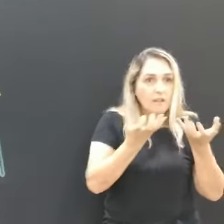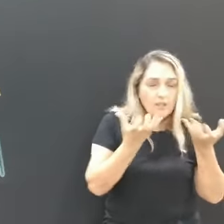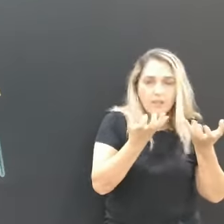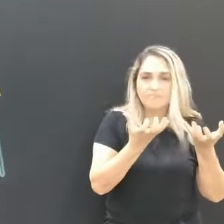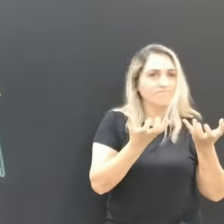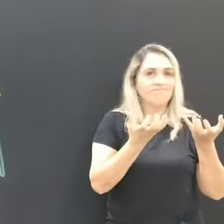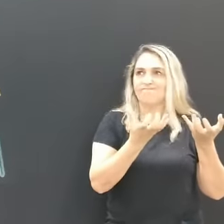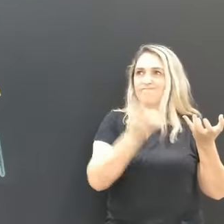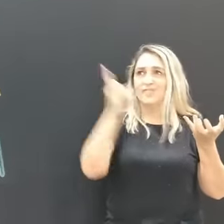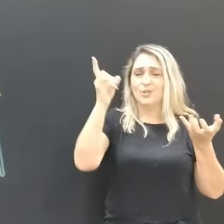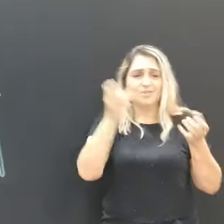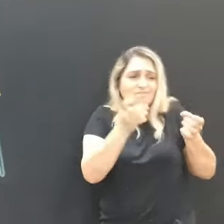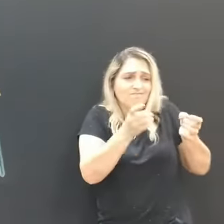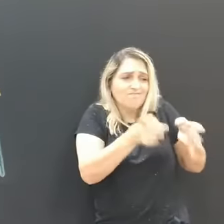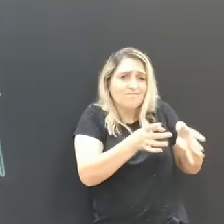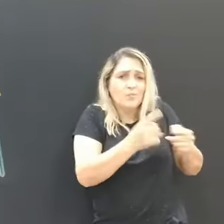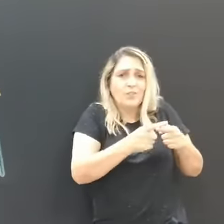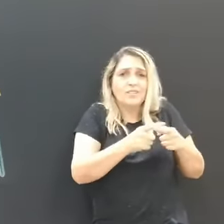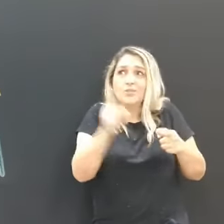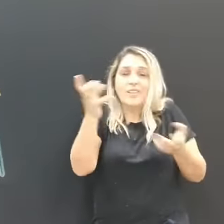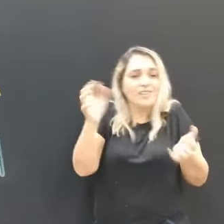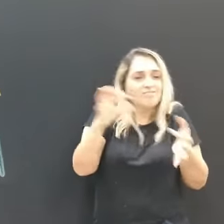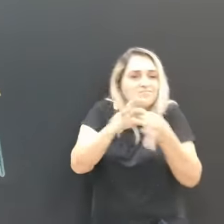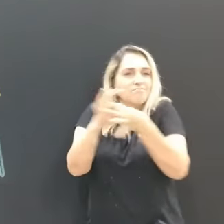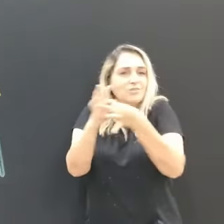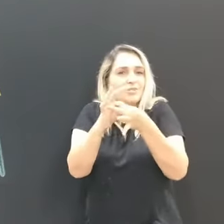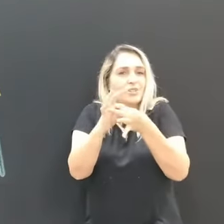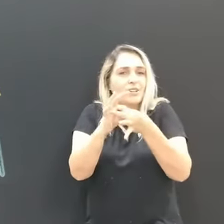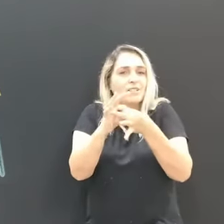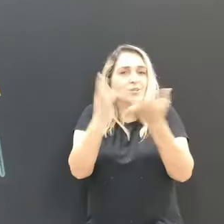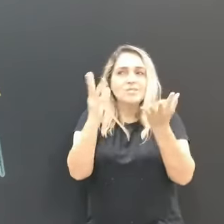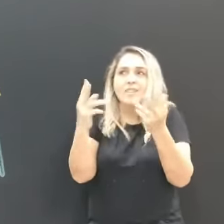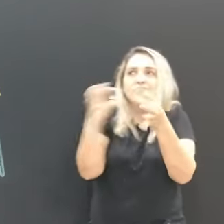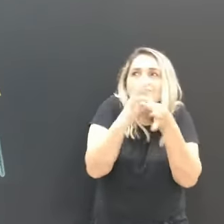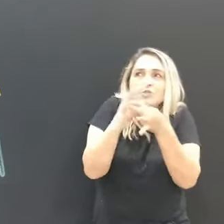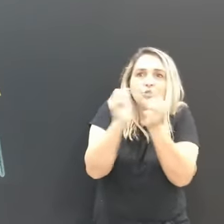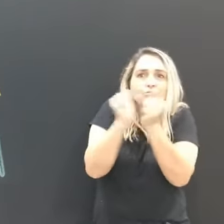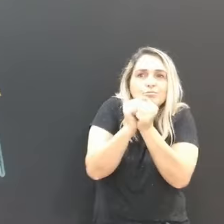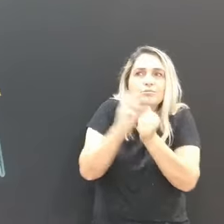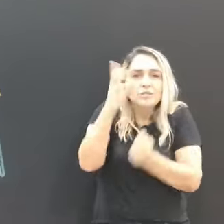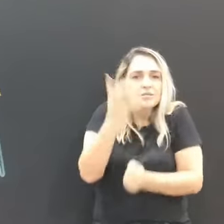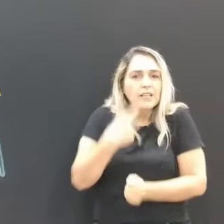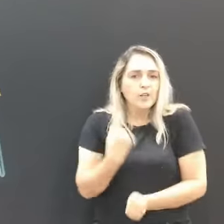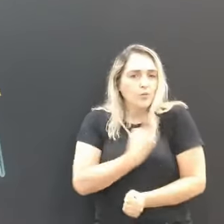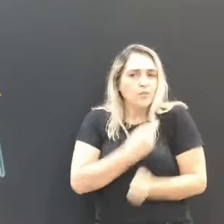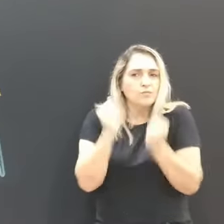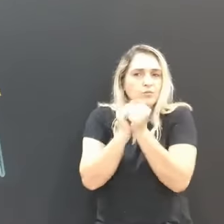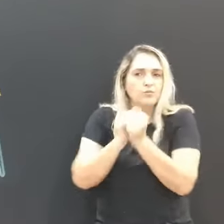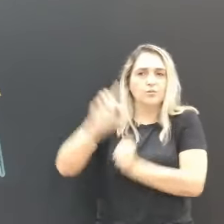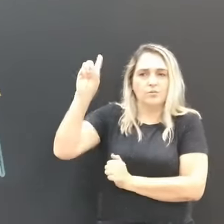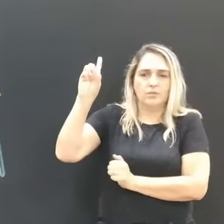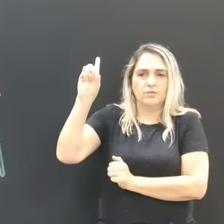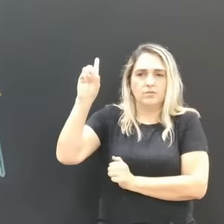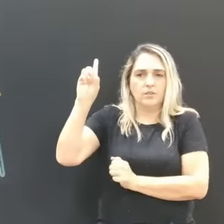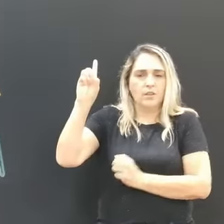a Ele. Não precisamos ter o coração endurecido, mas precisamos o quê? Nos preocupar em estar unidos com o Senhor, em ter intimidade